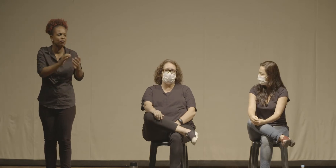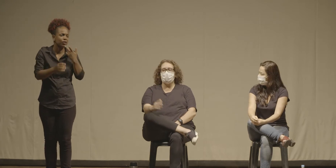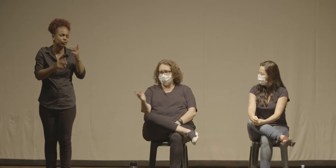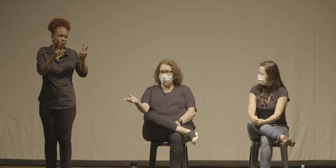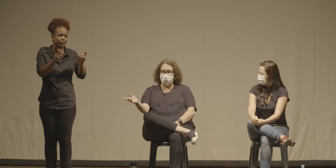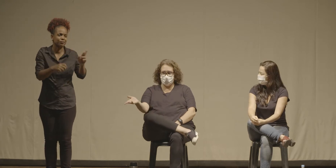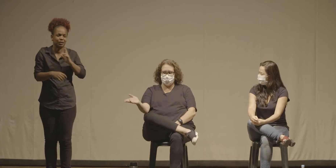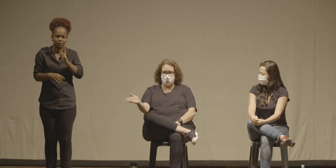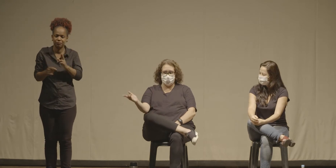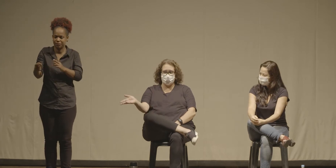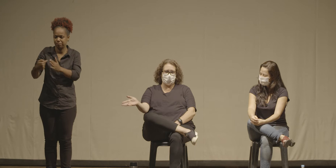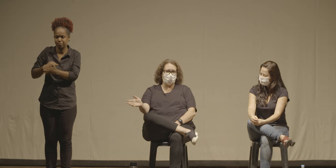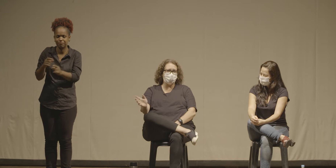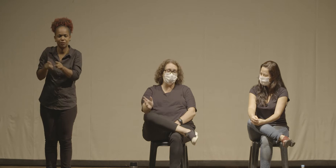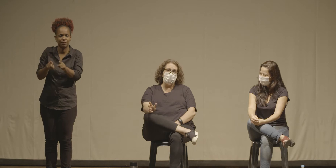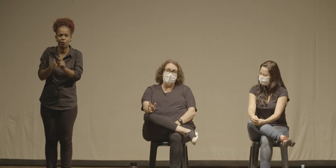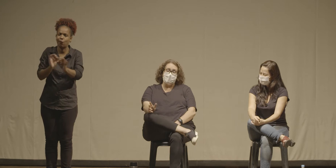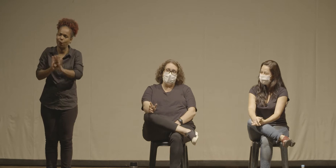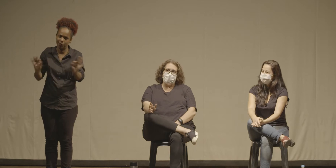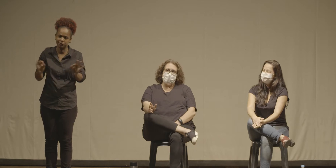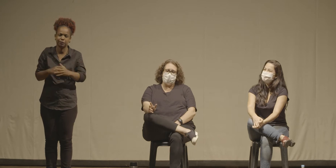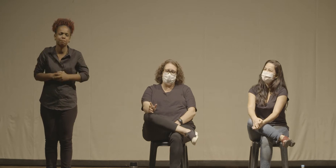sua resposta e na sua pergunta, que é ótima,